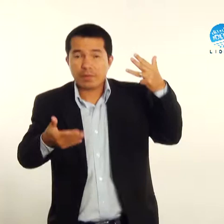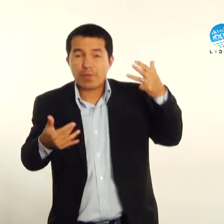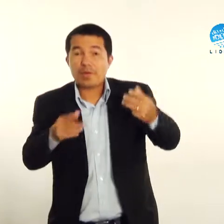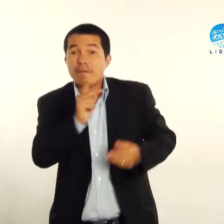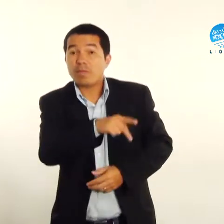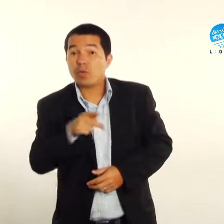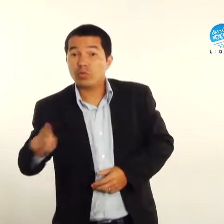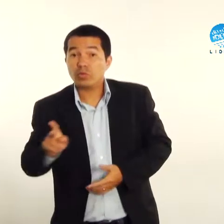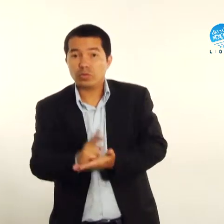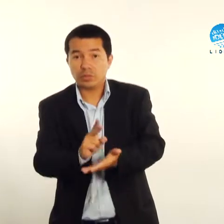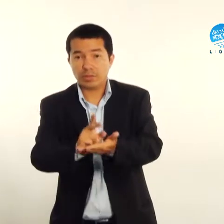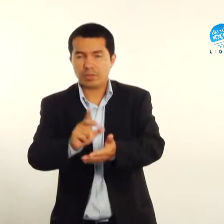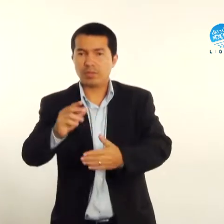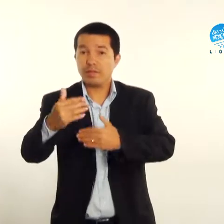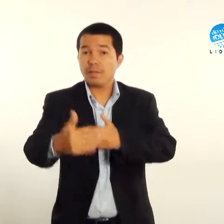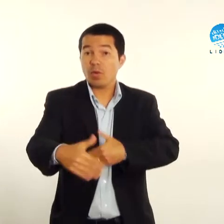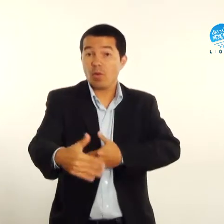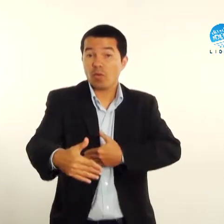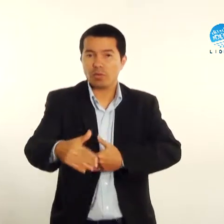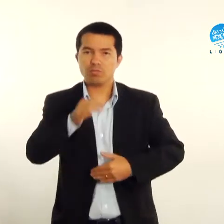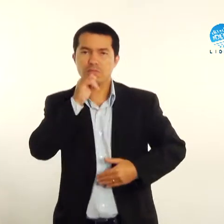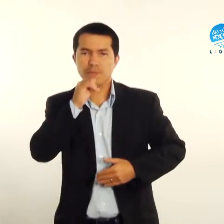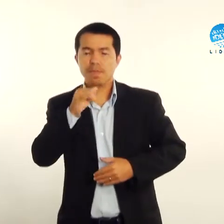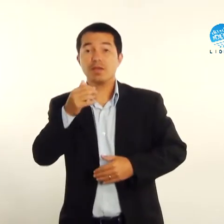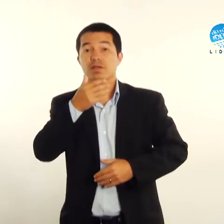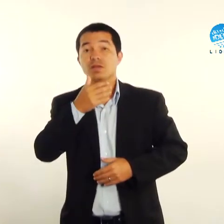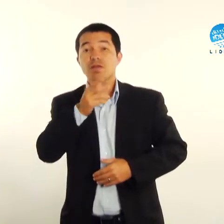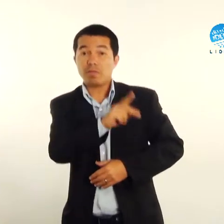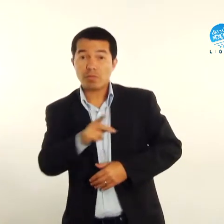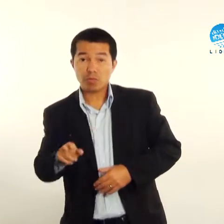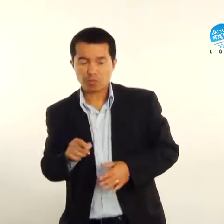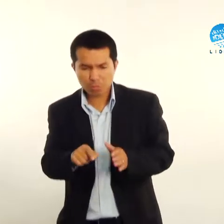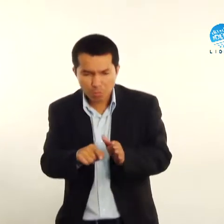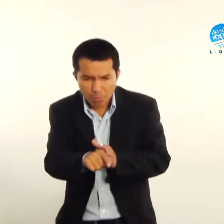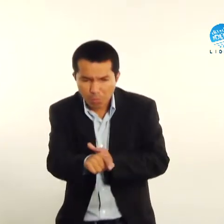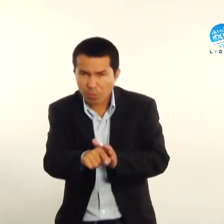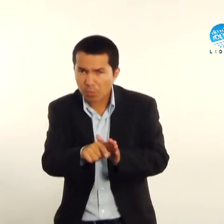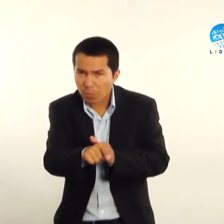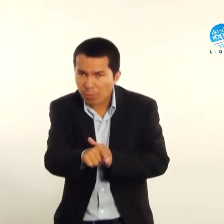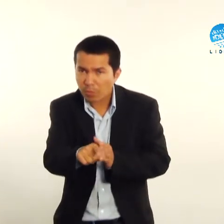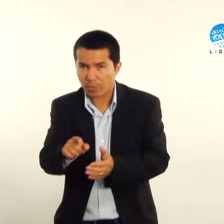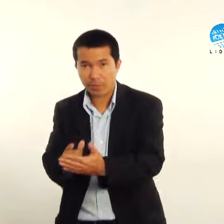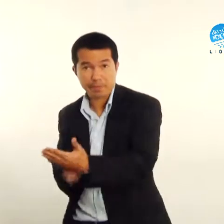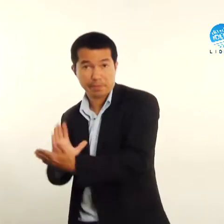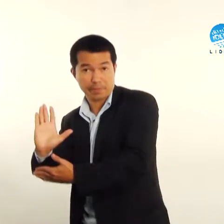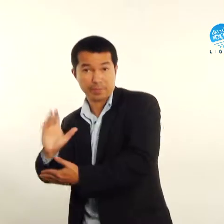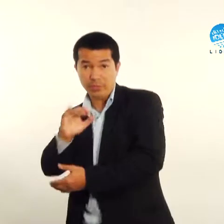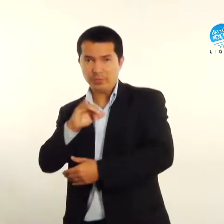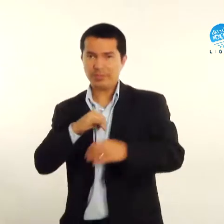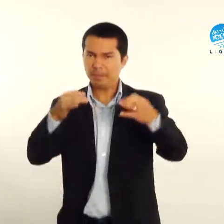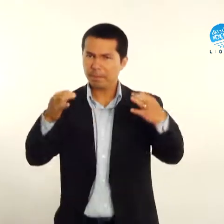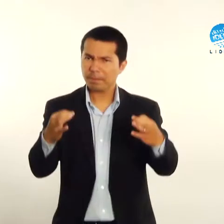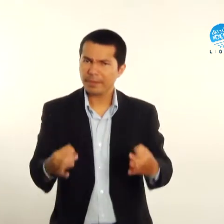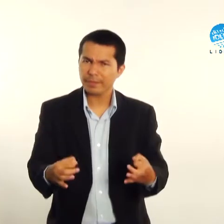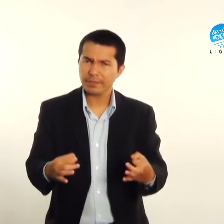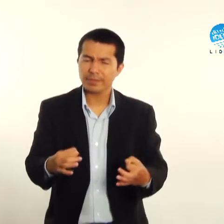e passava a cartilha com ela, né? E se você tivesse perfeito ali na cartilha, ela mudava